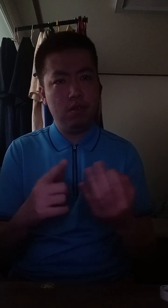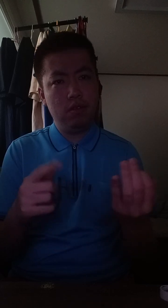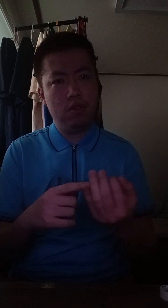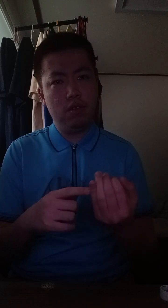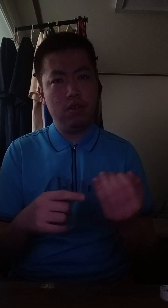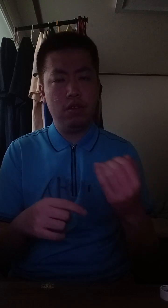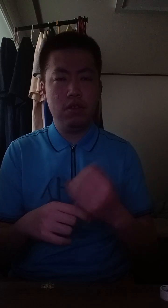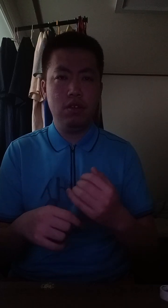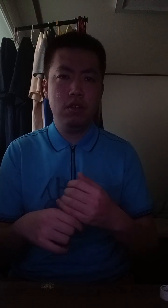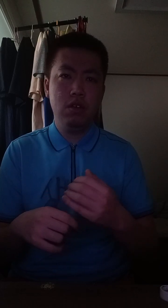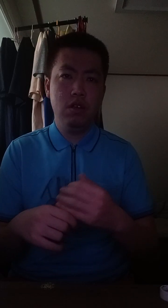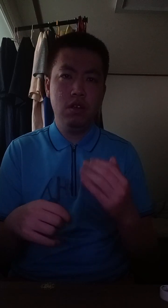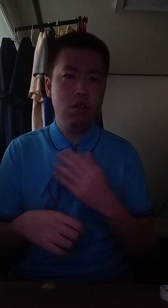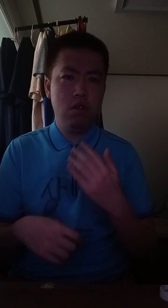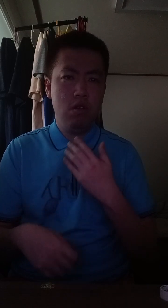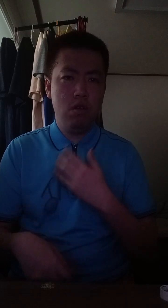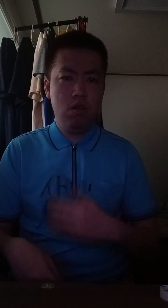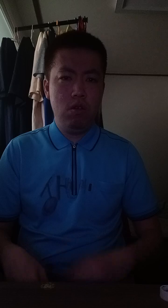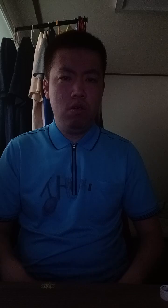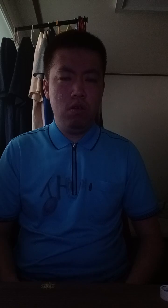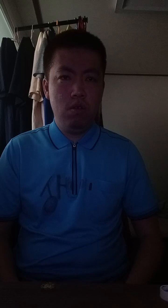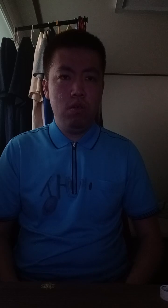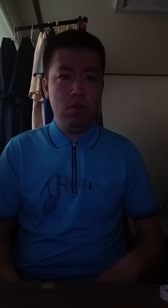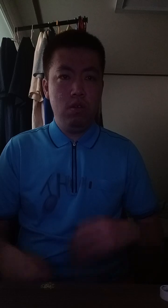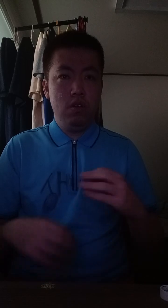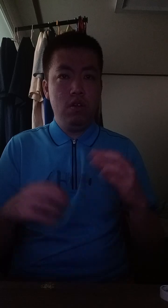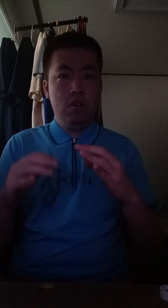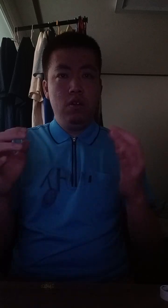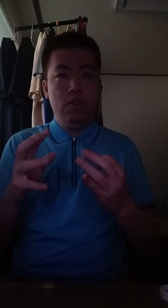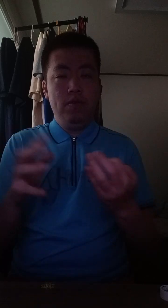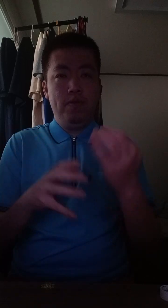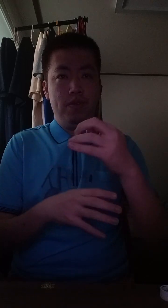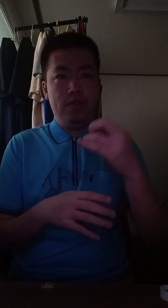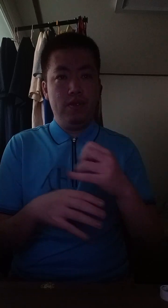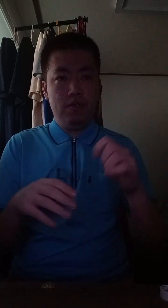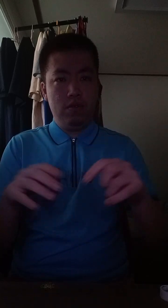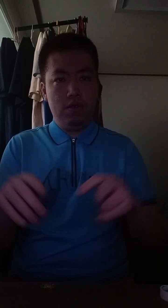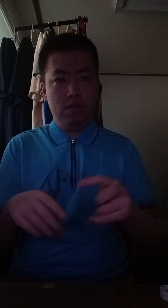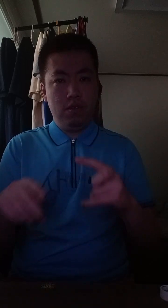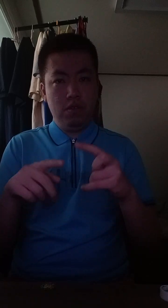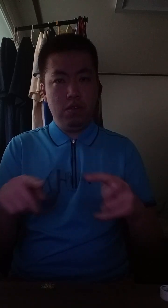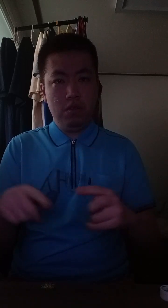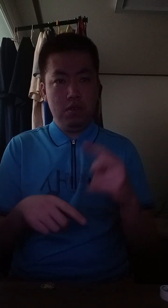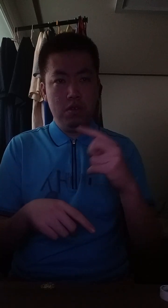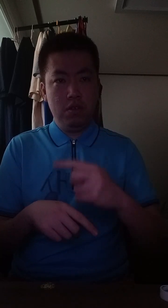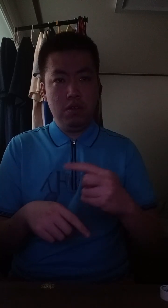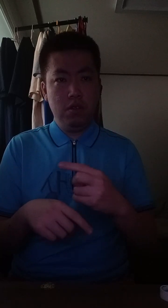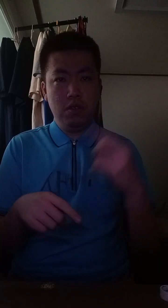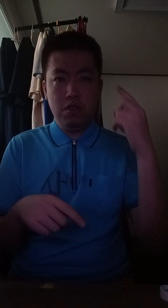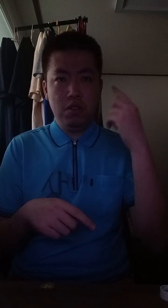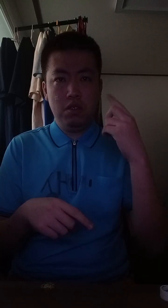추가 설치는 되지 않고 있습니다. 부산교통공사는 고무 안전발판 등을 설치하고 안내 방송 등을 이어가고